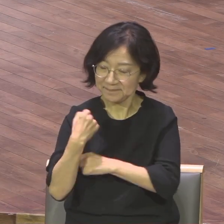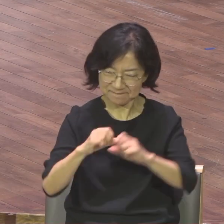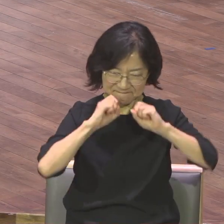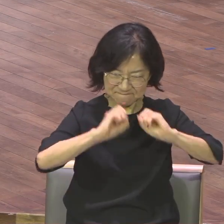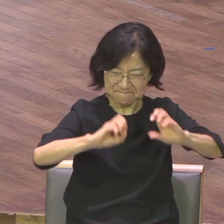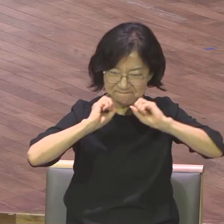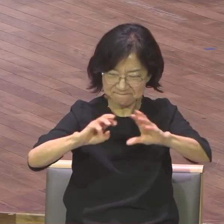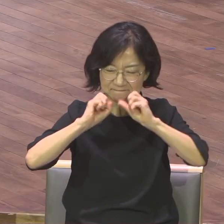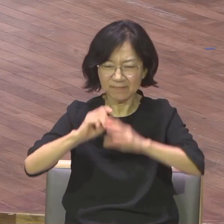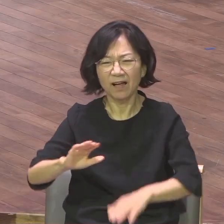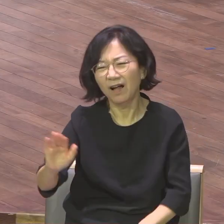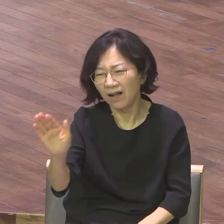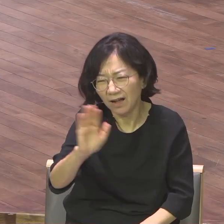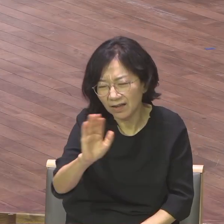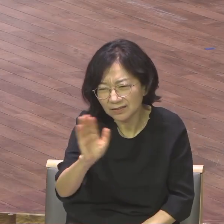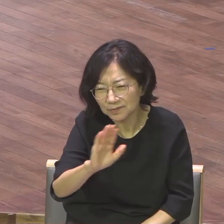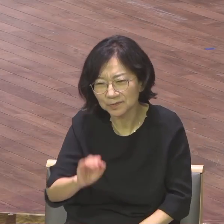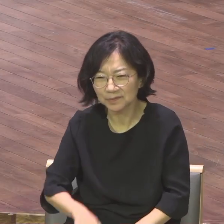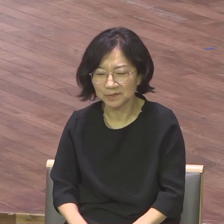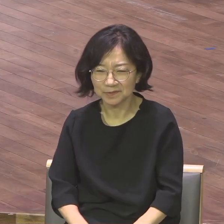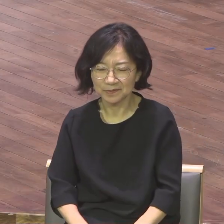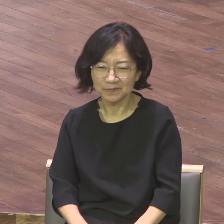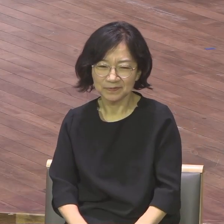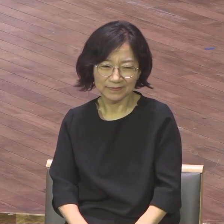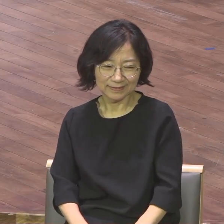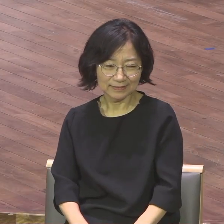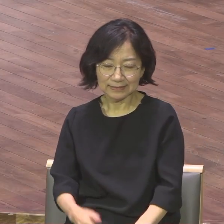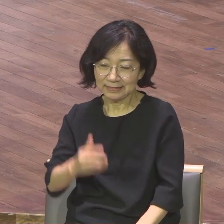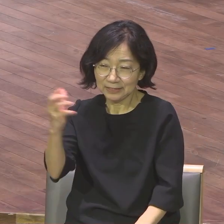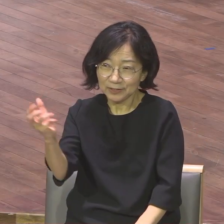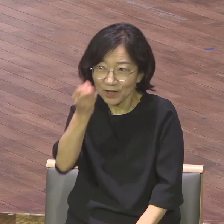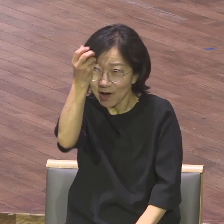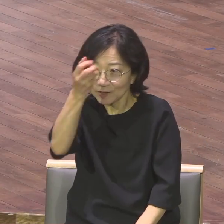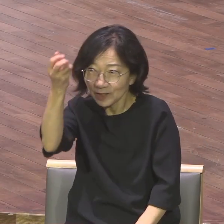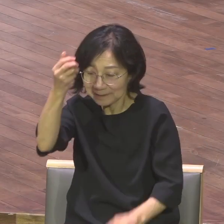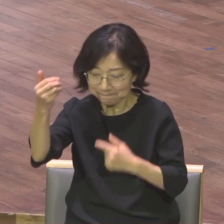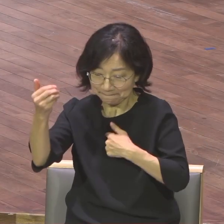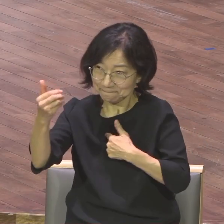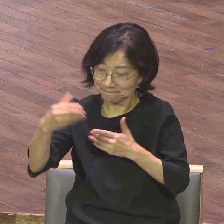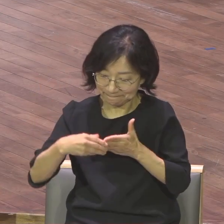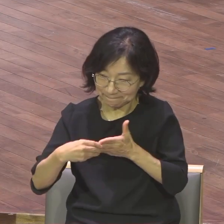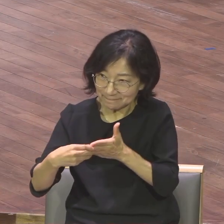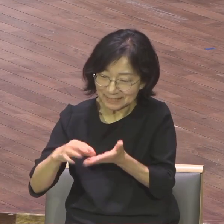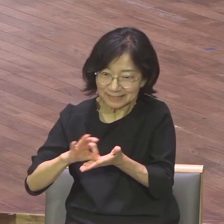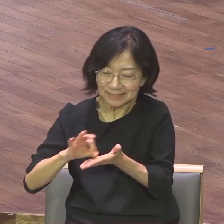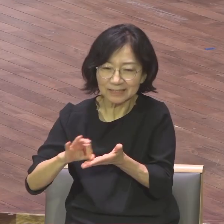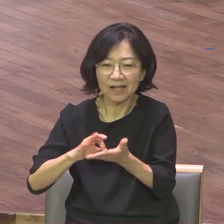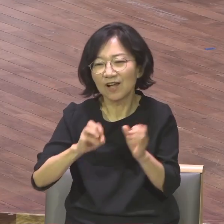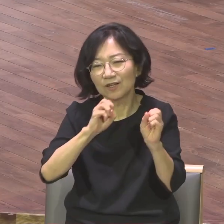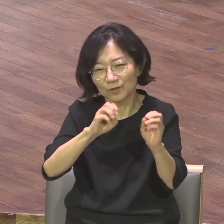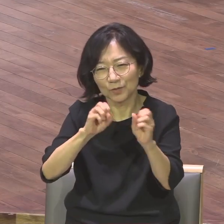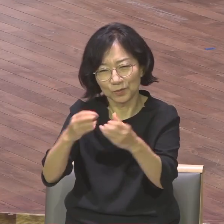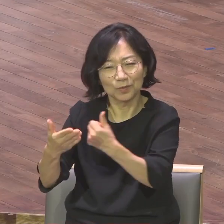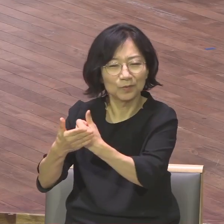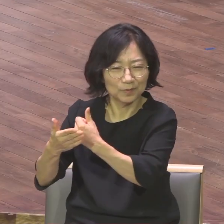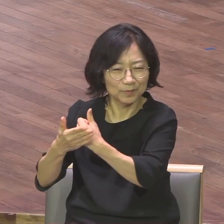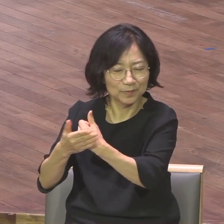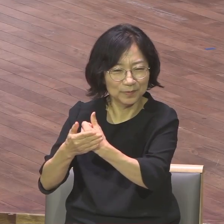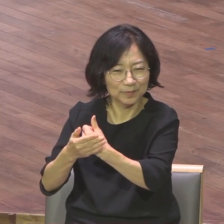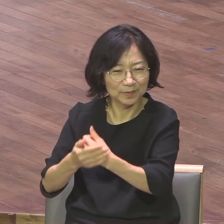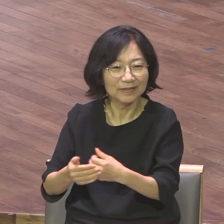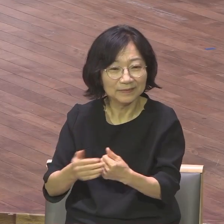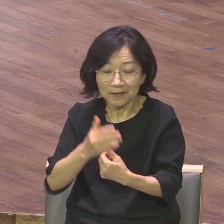내가 선교하는 것이 아니라 내가 주일하는 것이 아니라 성령이 나를 통해 하신다. 그래서